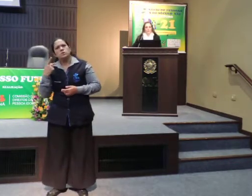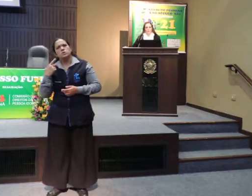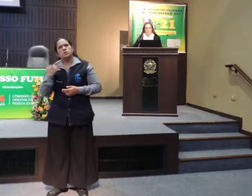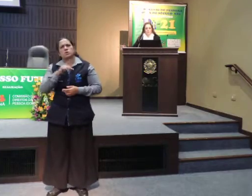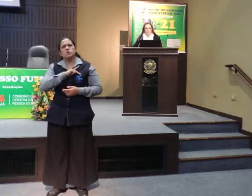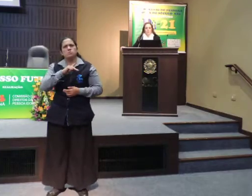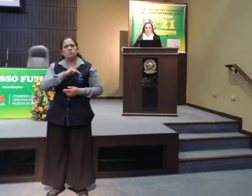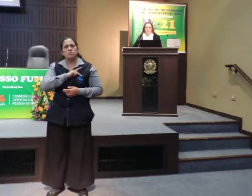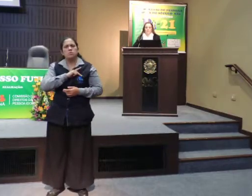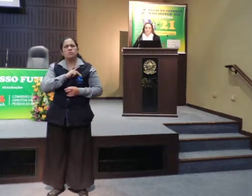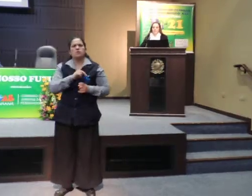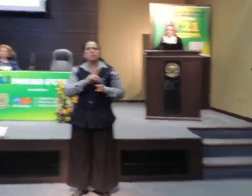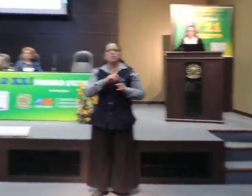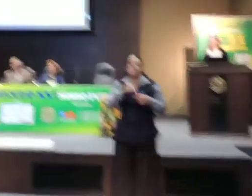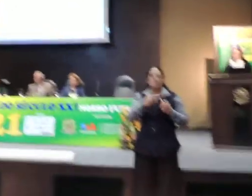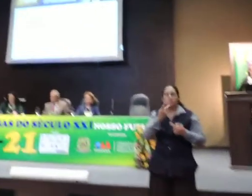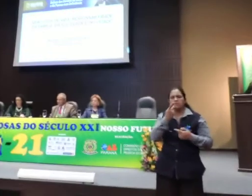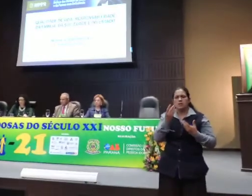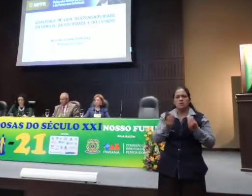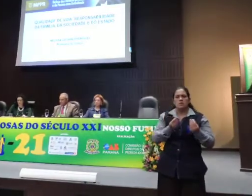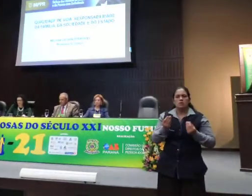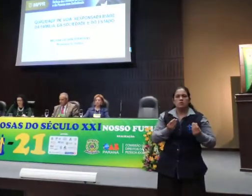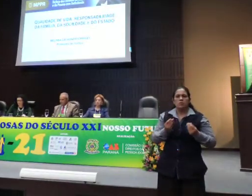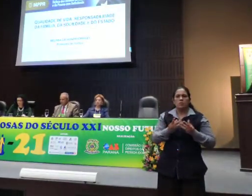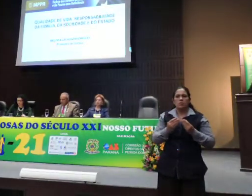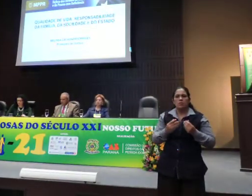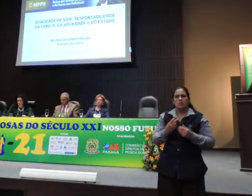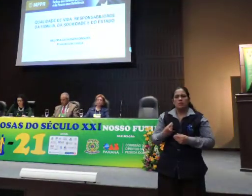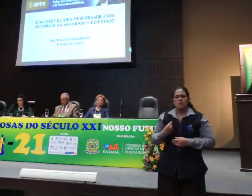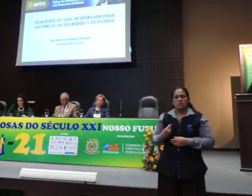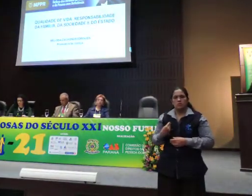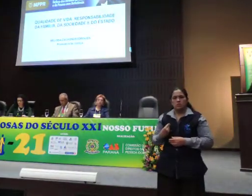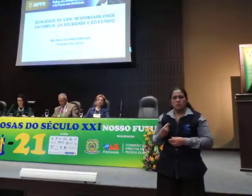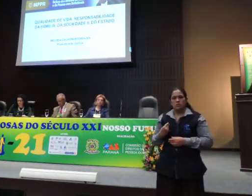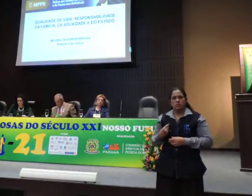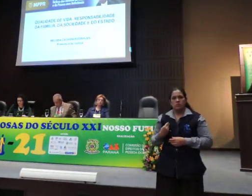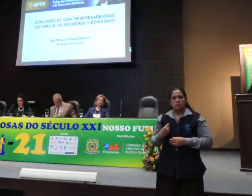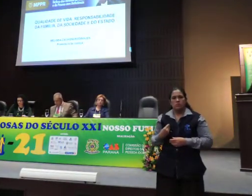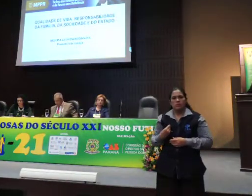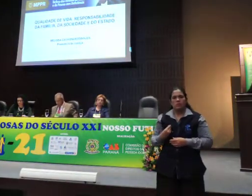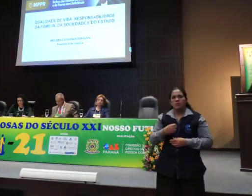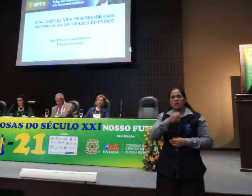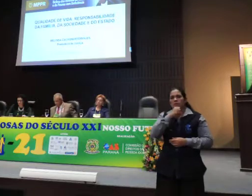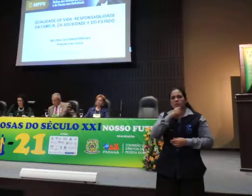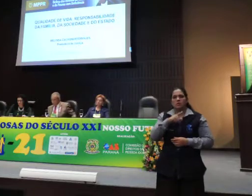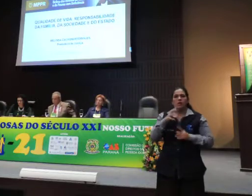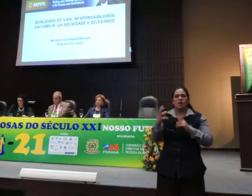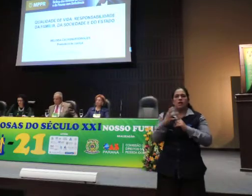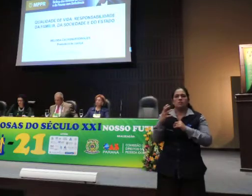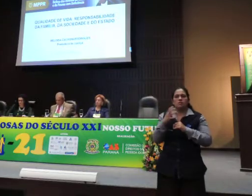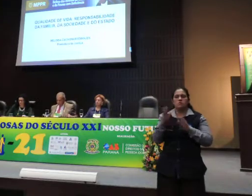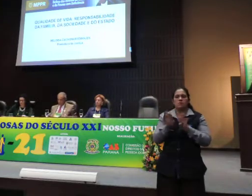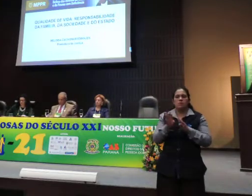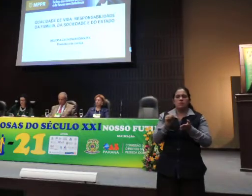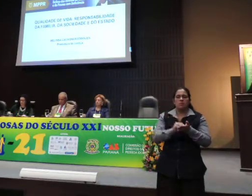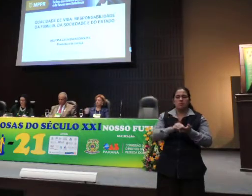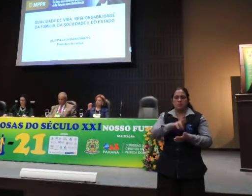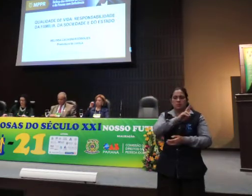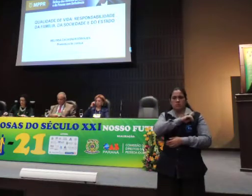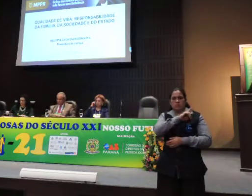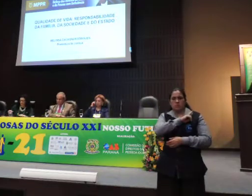depois de como a qualidade de vida do idoso é afetada pela falta de